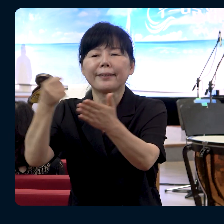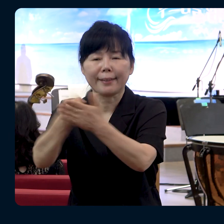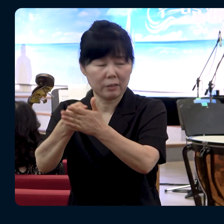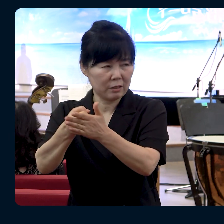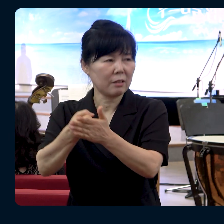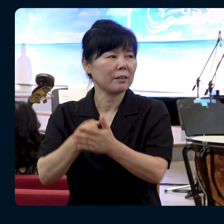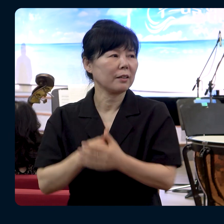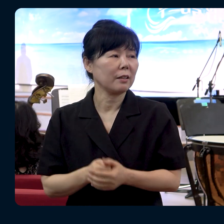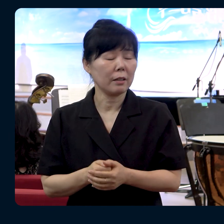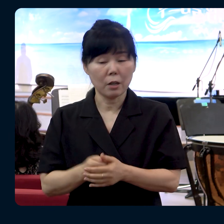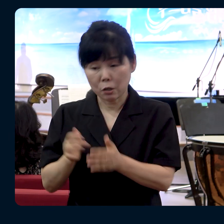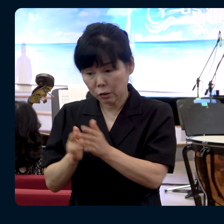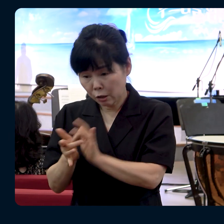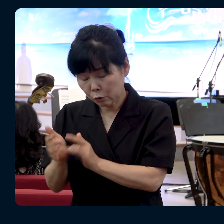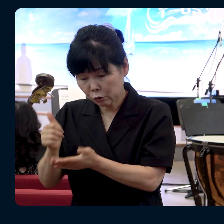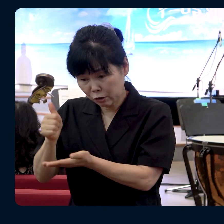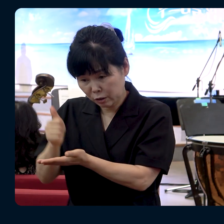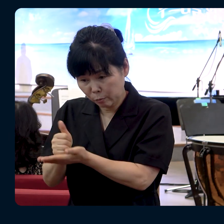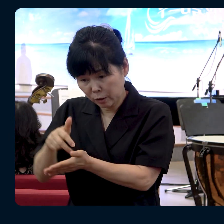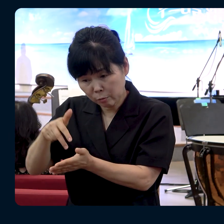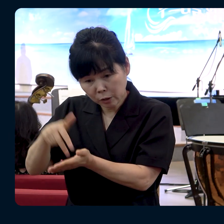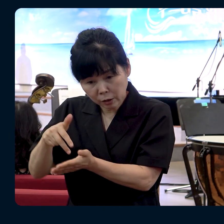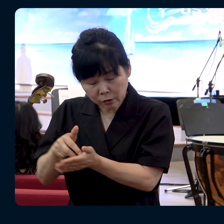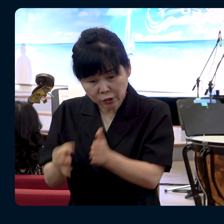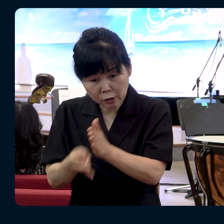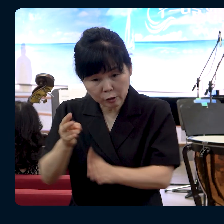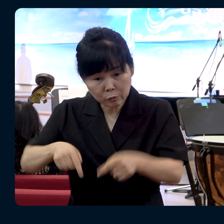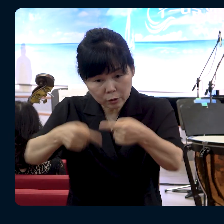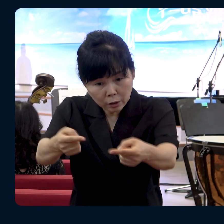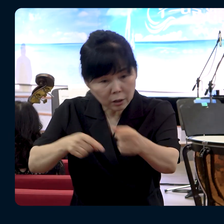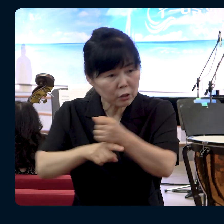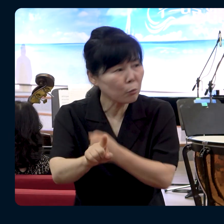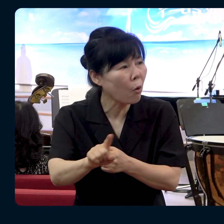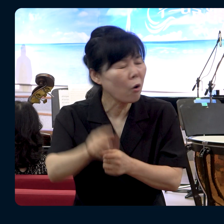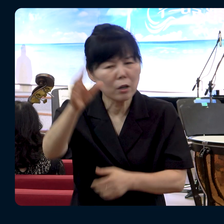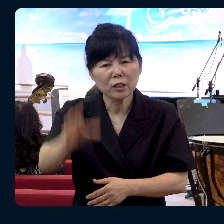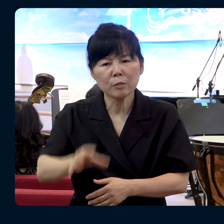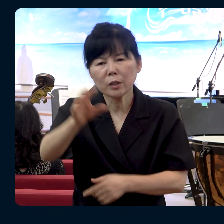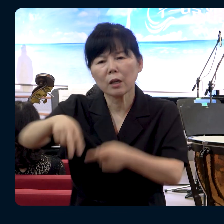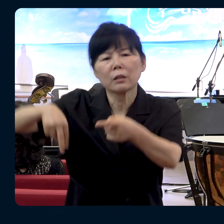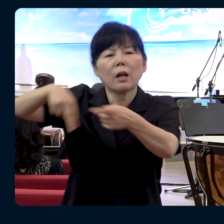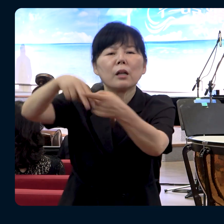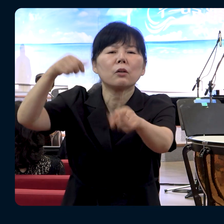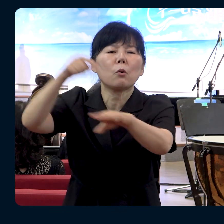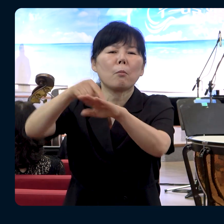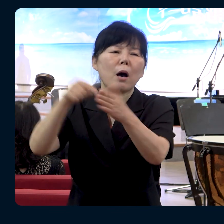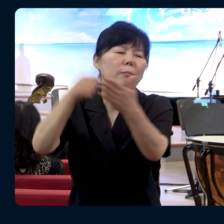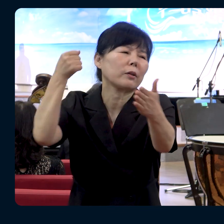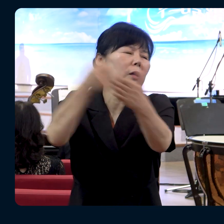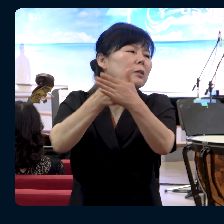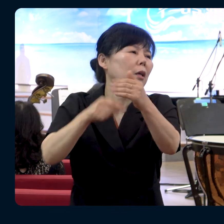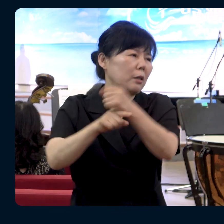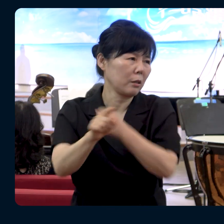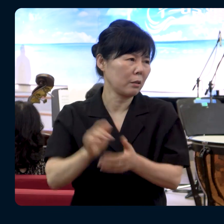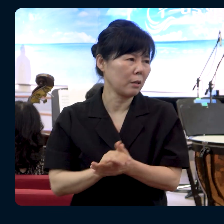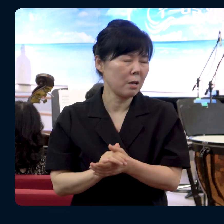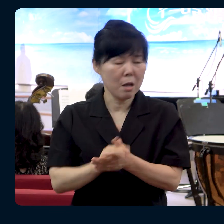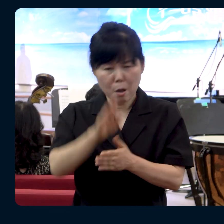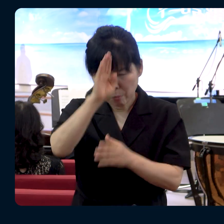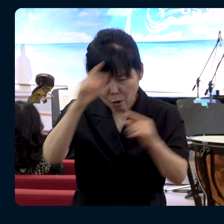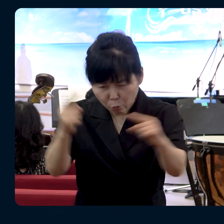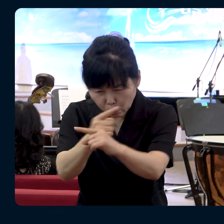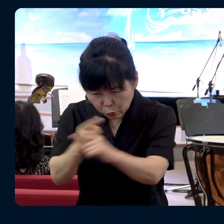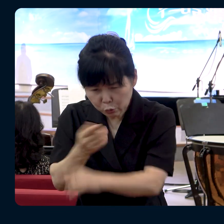말해요. 예수님이 이제 십자가에 달리시기를 결심하셨다, 이렇게 말합니다. 예수님이 그동안 병든 자를